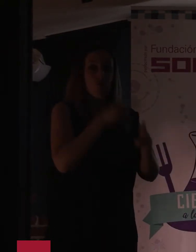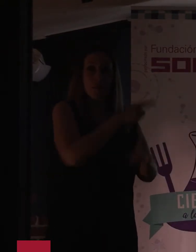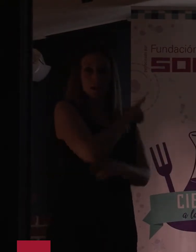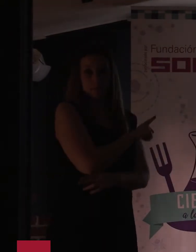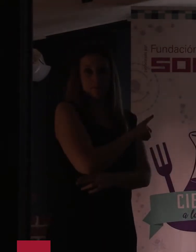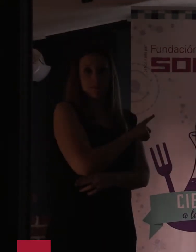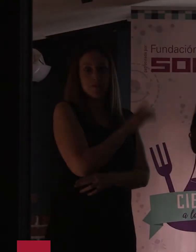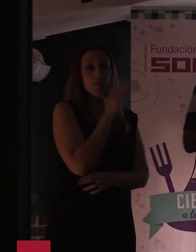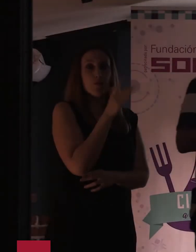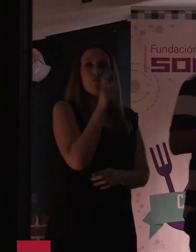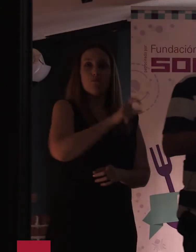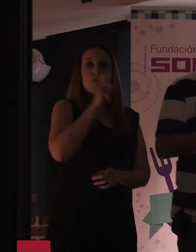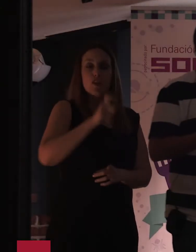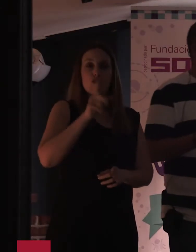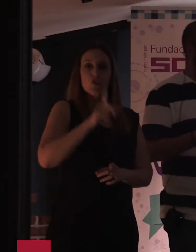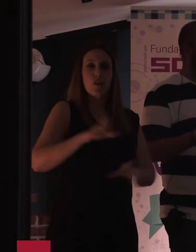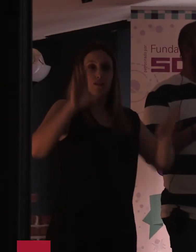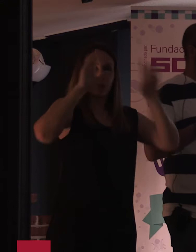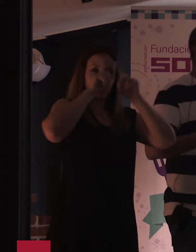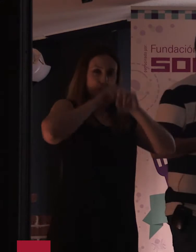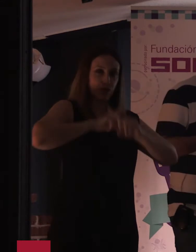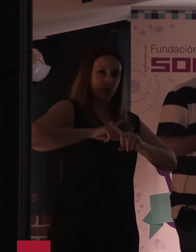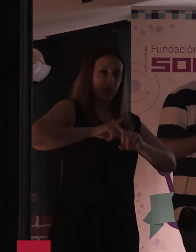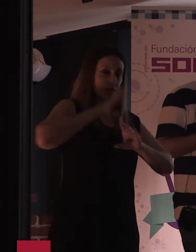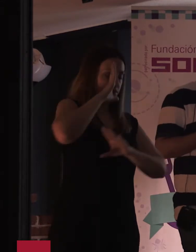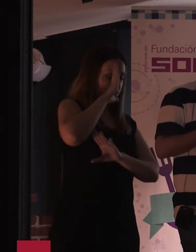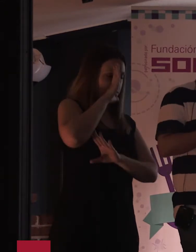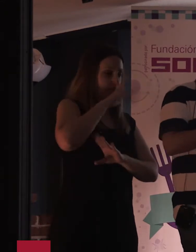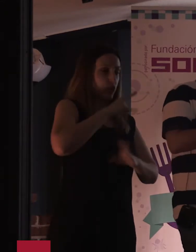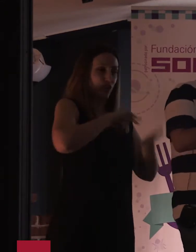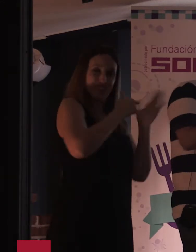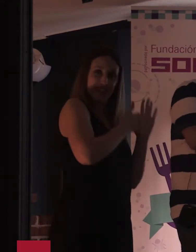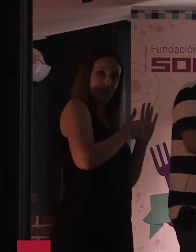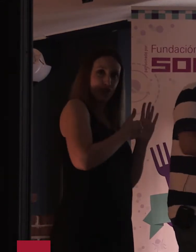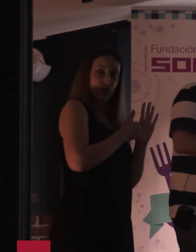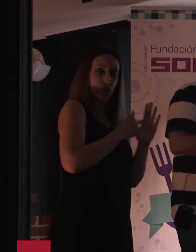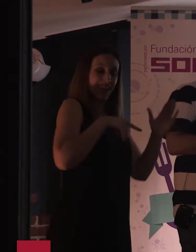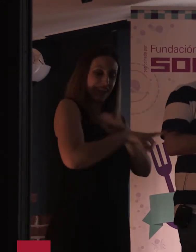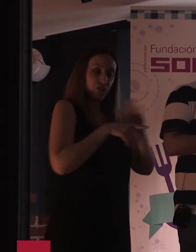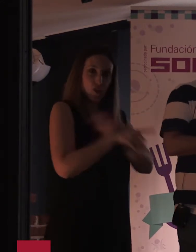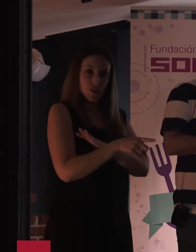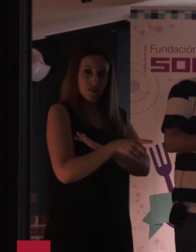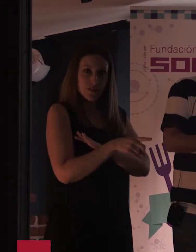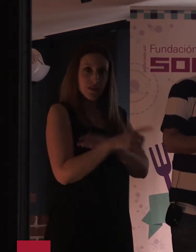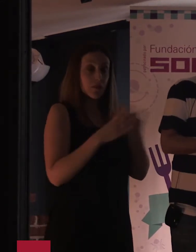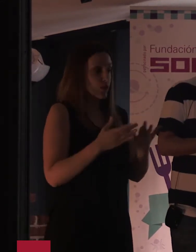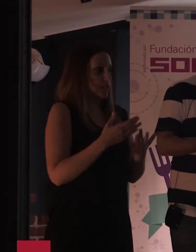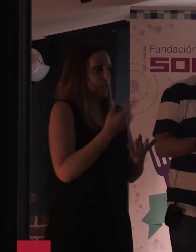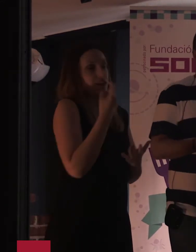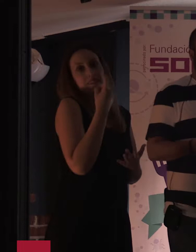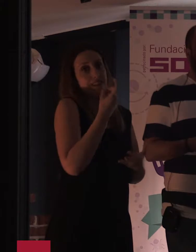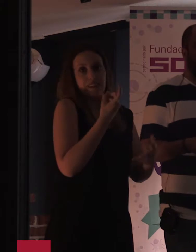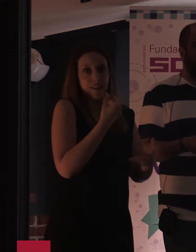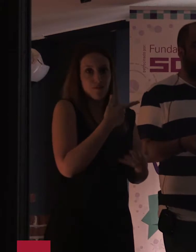muchas veces la gente oculta de los proyectos. Los técnicos, los gestores, pero es que sin ellos no podemos